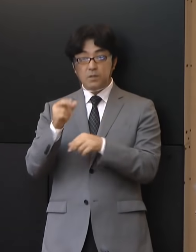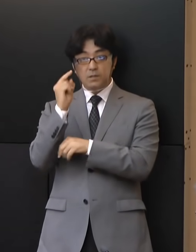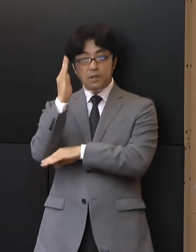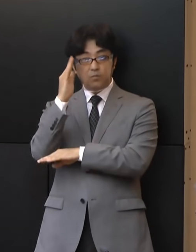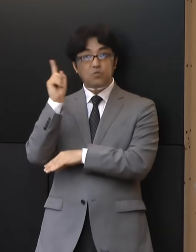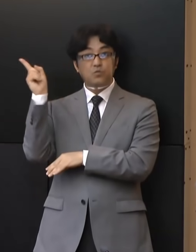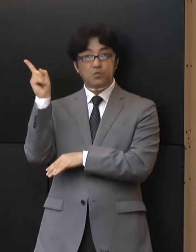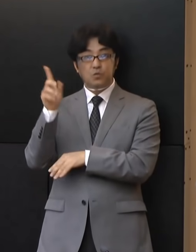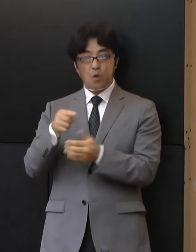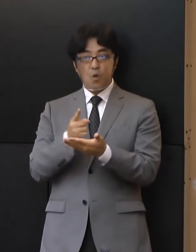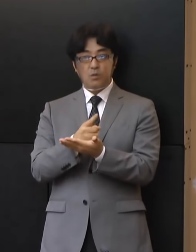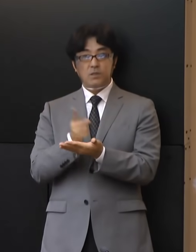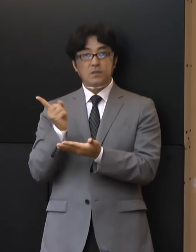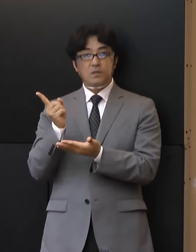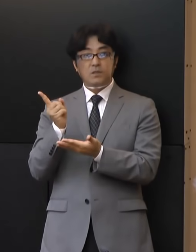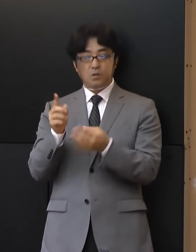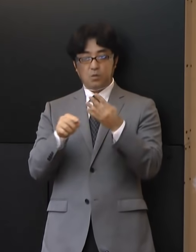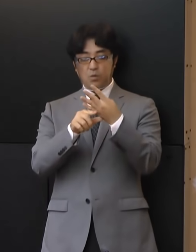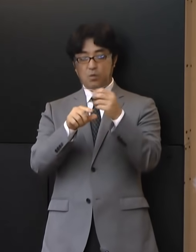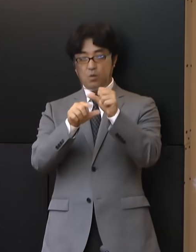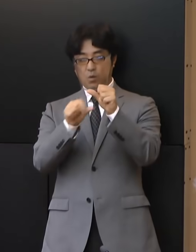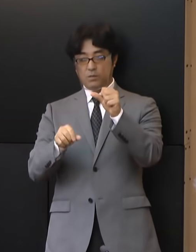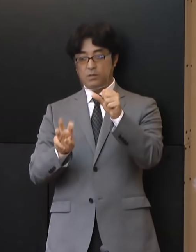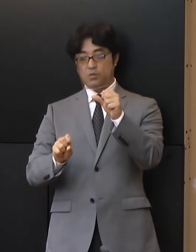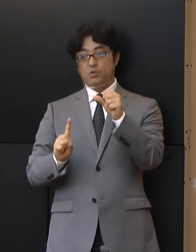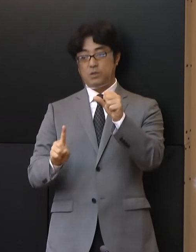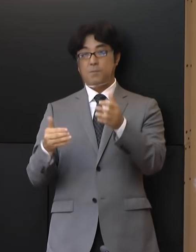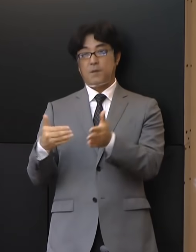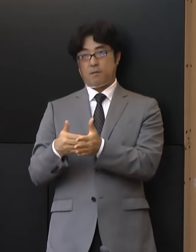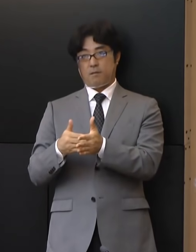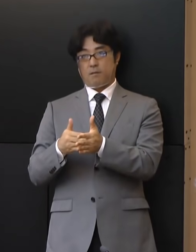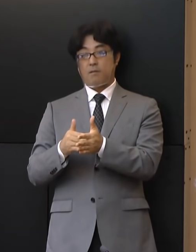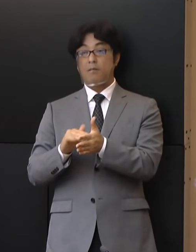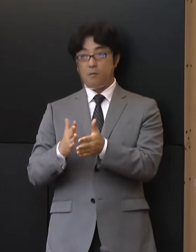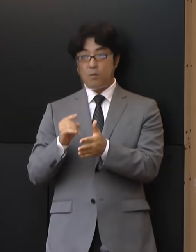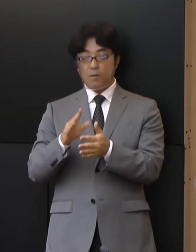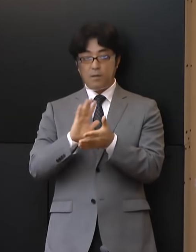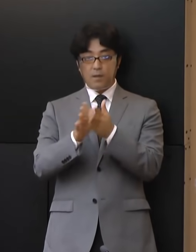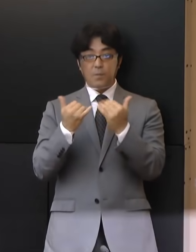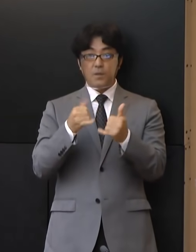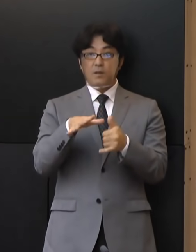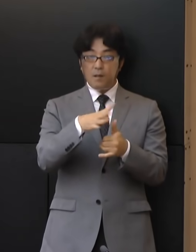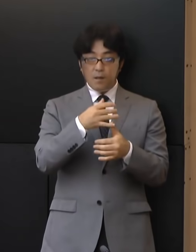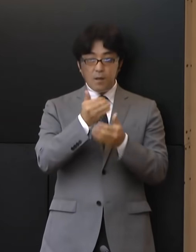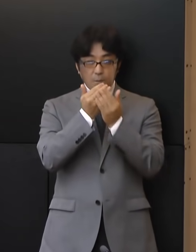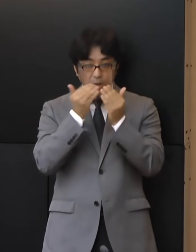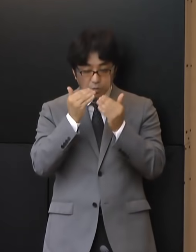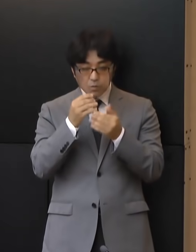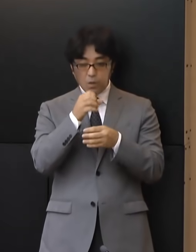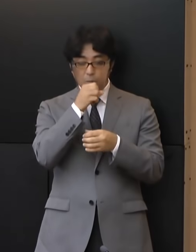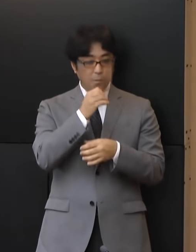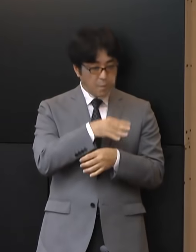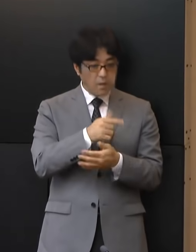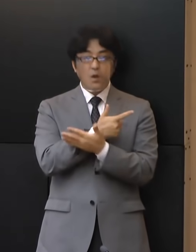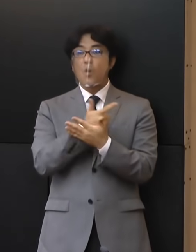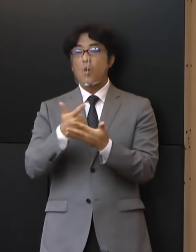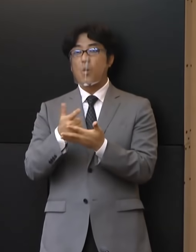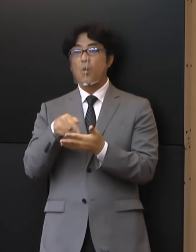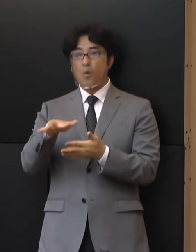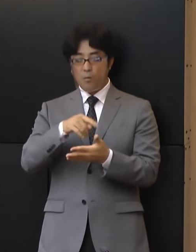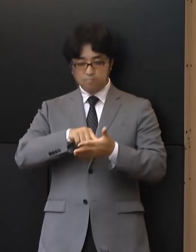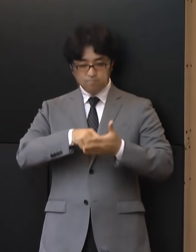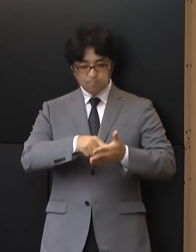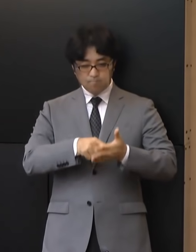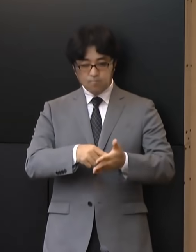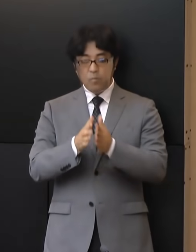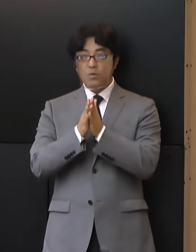通り5月31日までとしまして、県民に対しては手洗いやマスク、3密回避等の徹底等を引き続き促してい